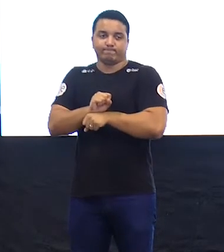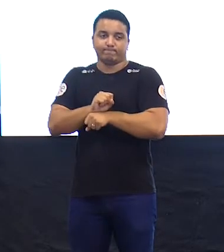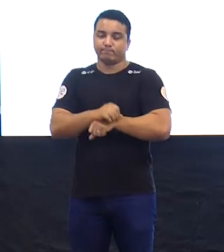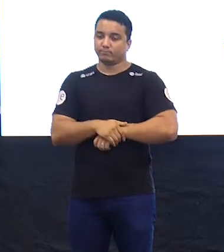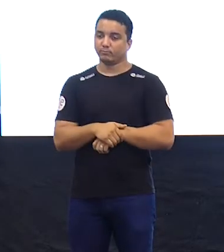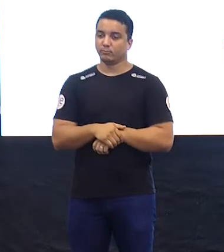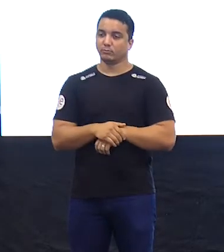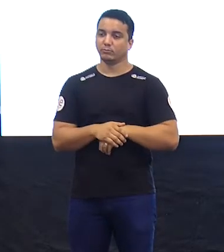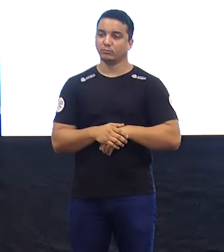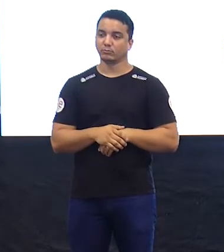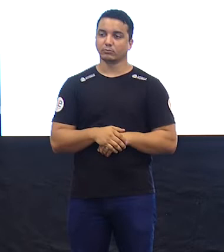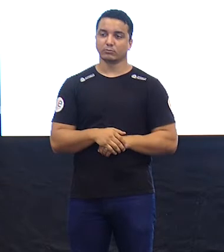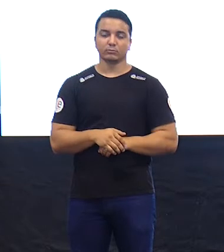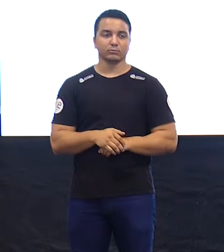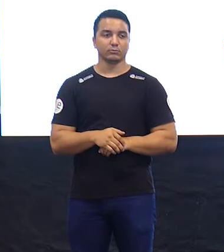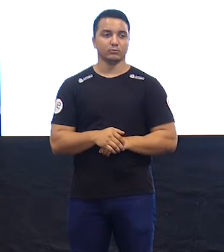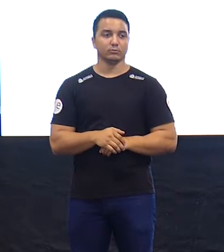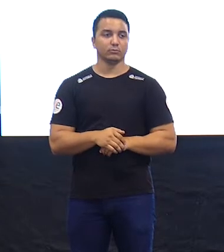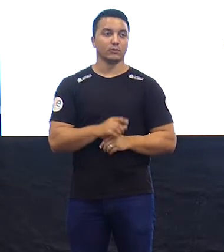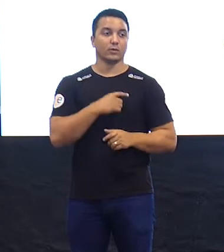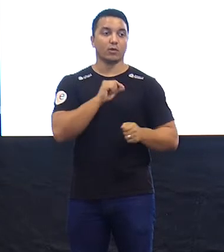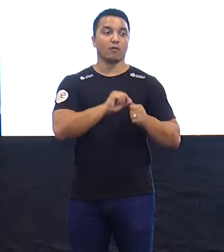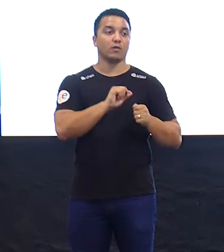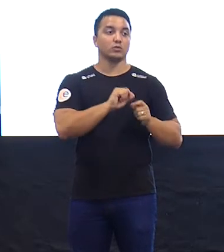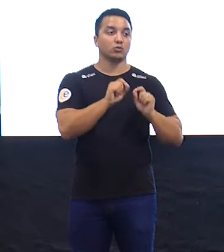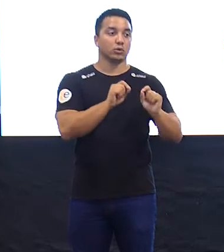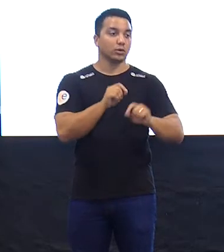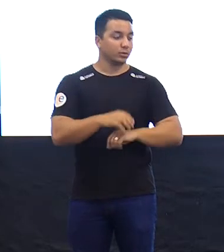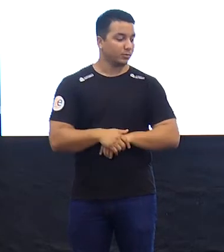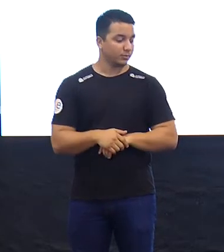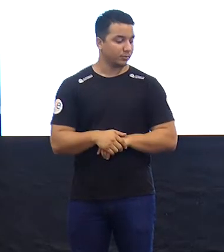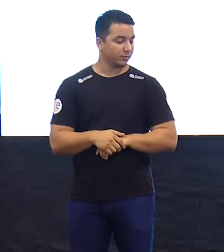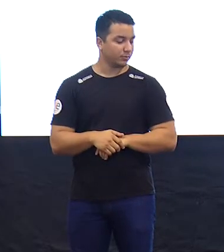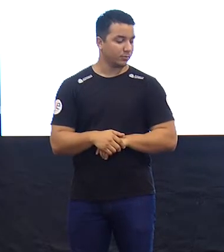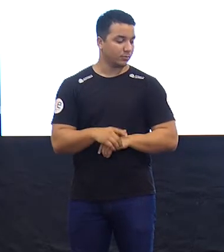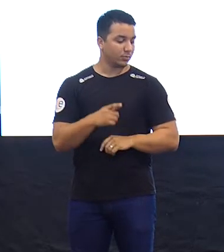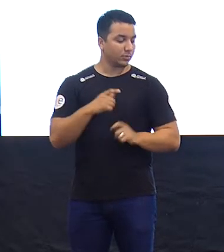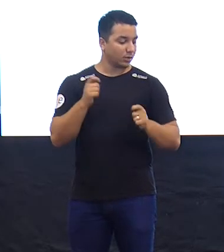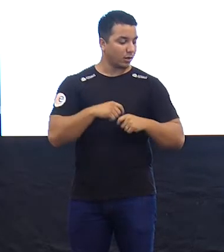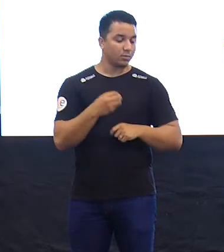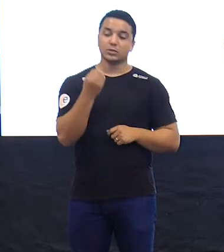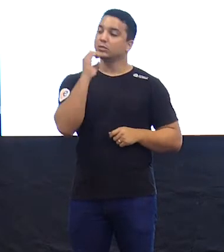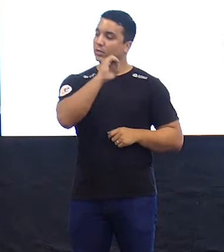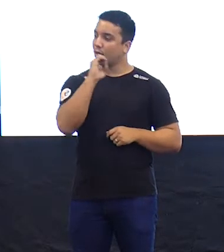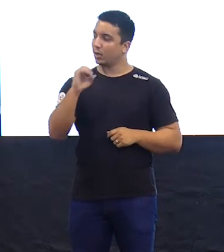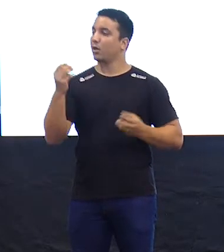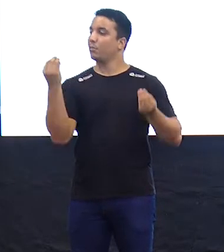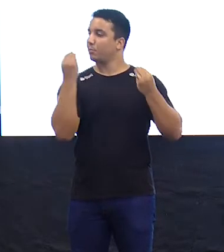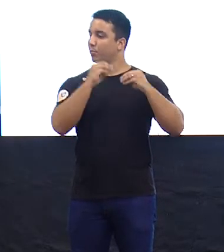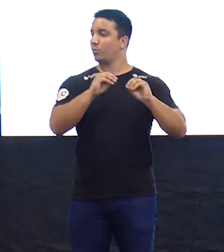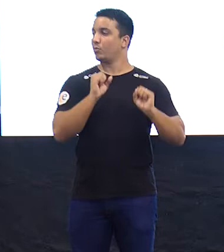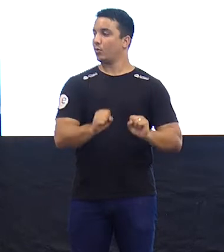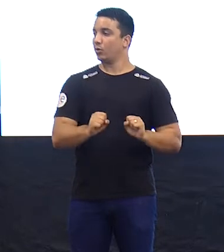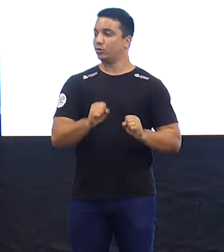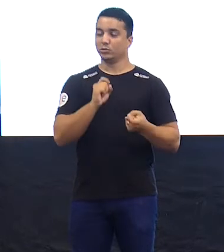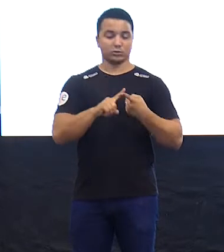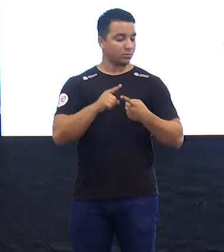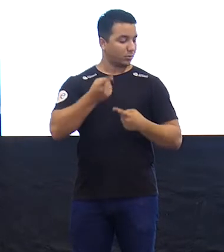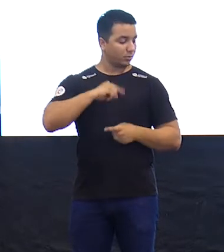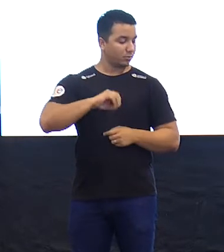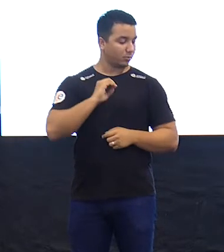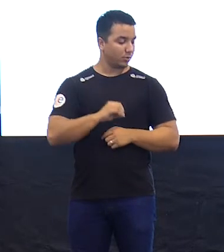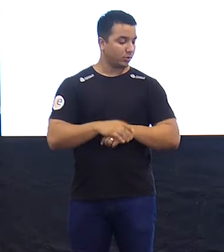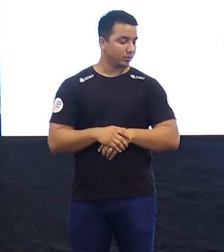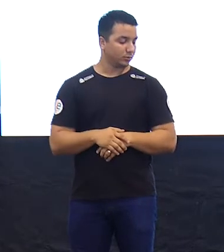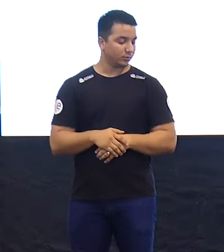de 1.200. O que é que eu faço agora com isso aqui? Posso acrescentar um zero em cima e acrescentar um